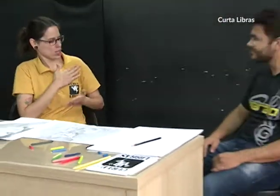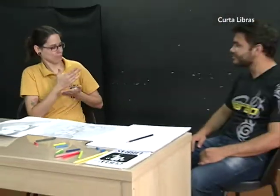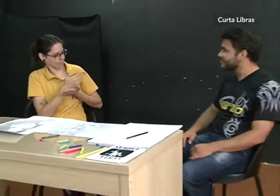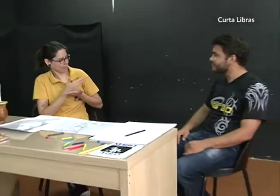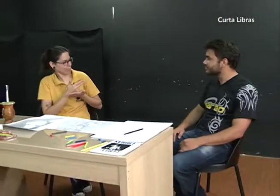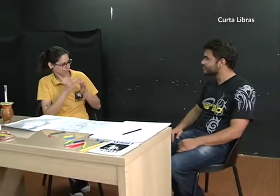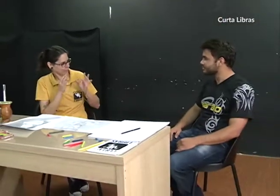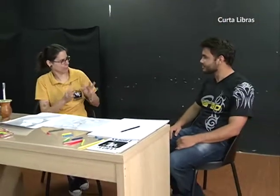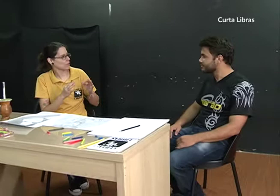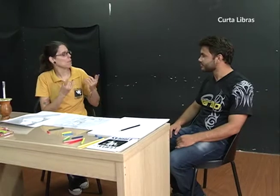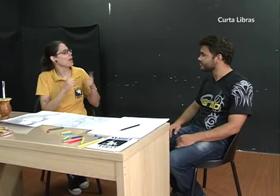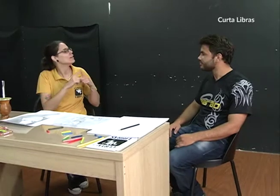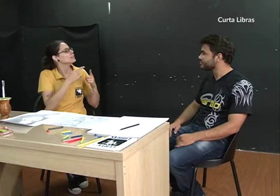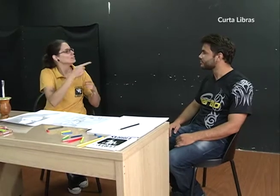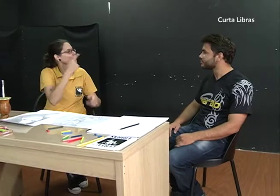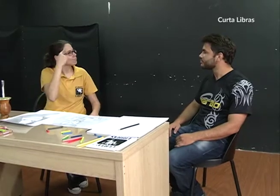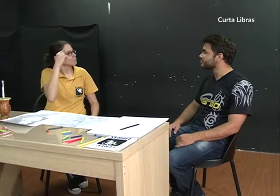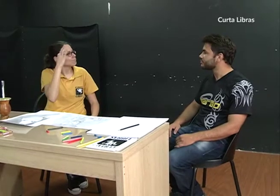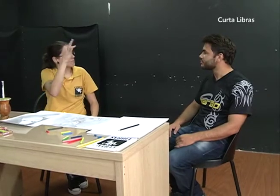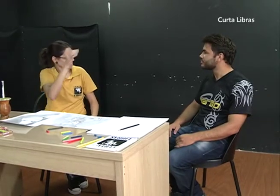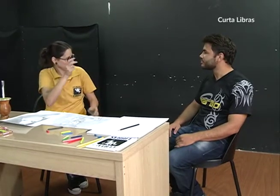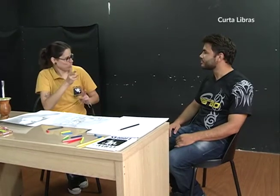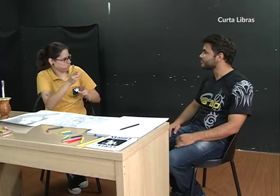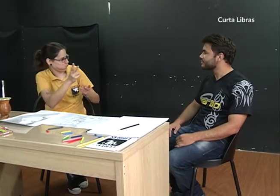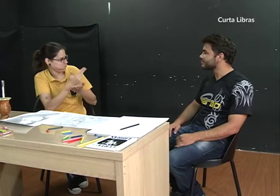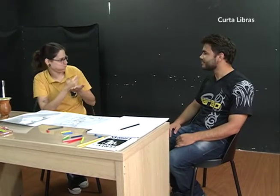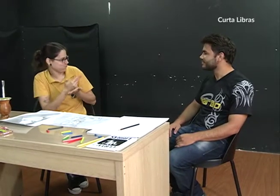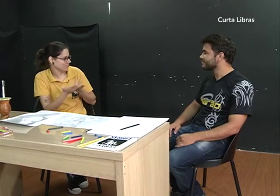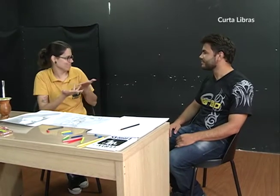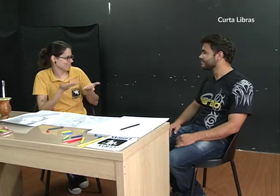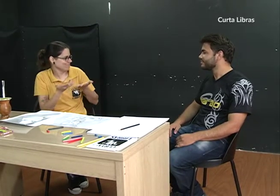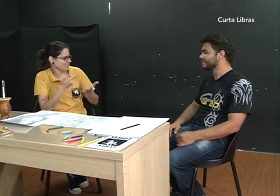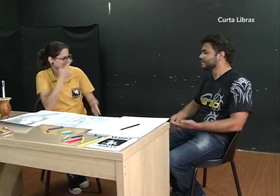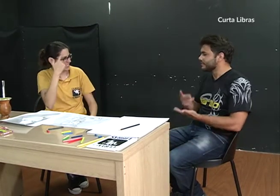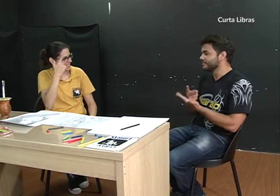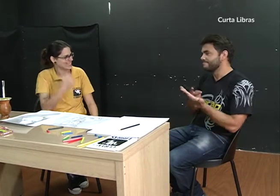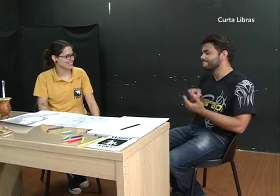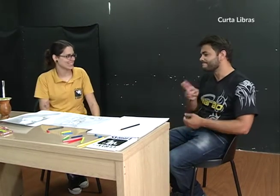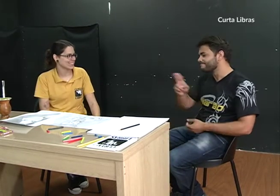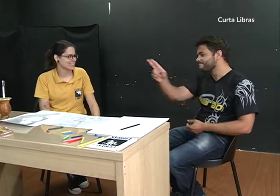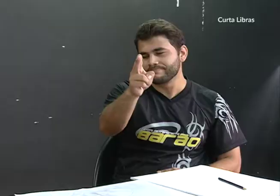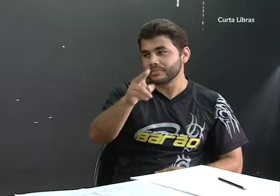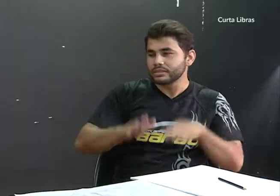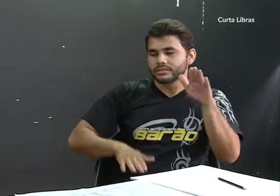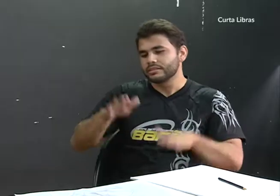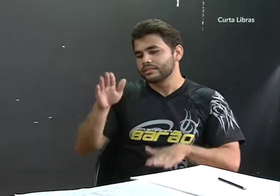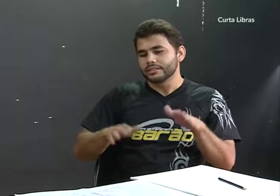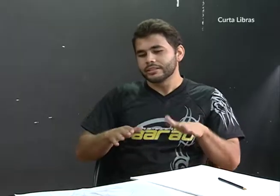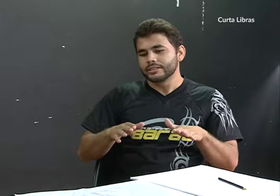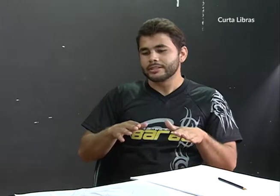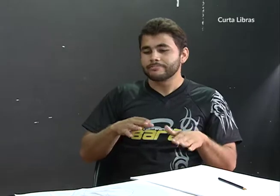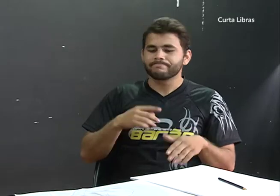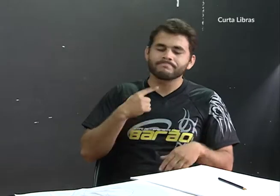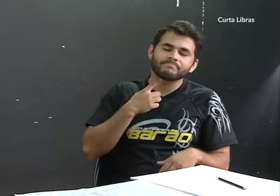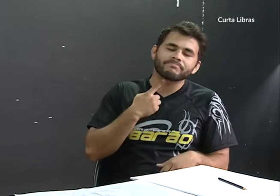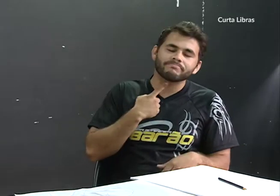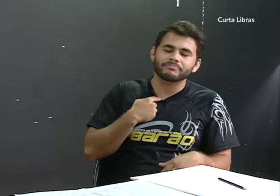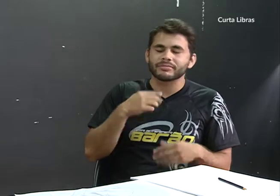Então, uma pergunta. Você gosta de desenhar, né? E para o futuro, é uma coisa que você pretende seguir fazendo? É, pretendo continuar. Às vezes eu tô